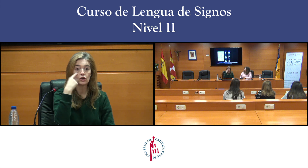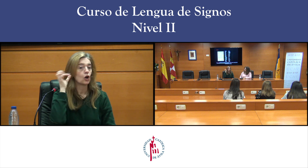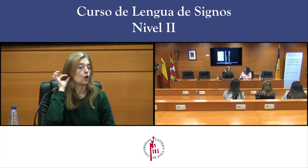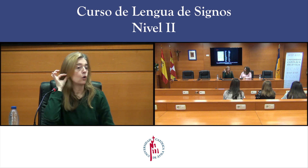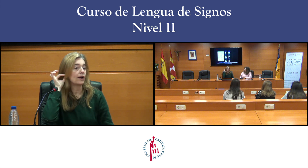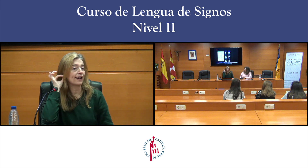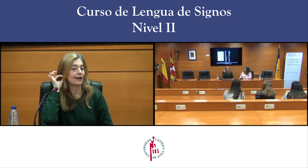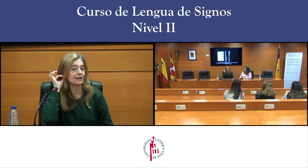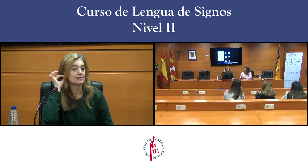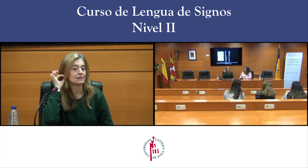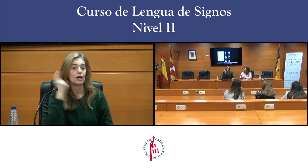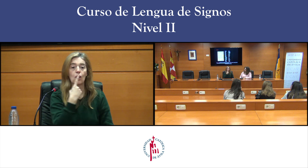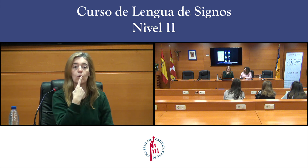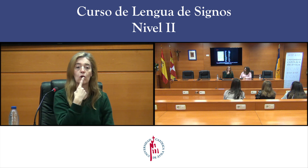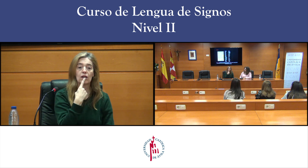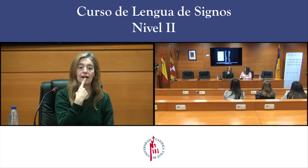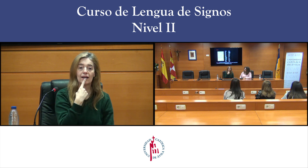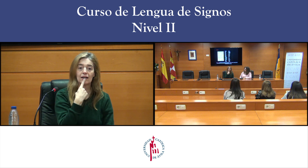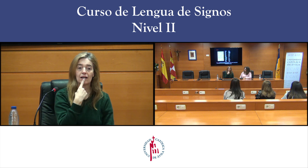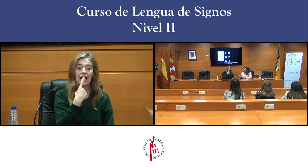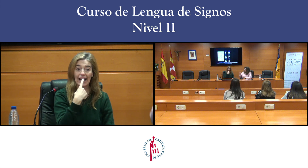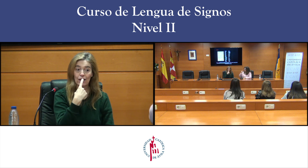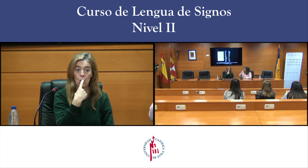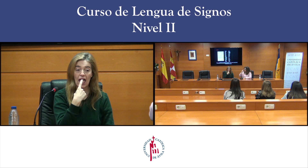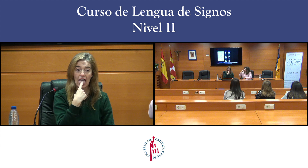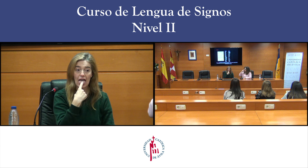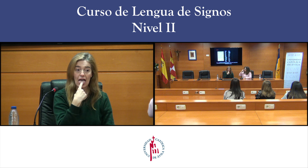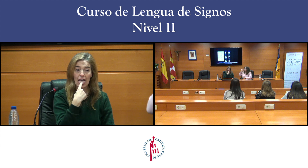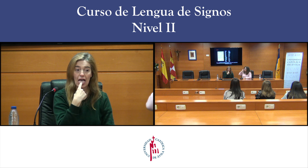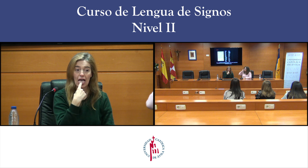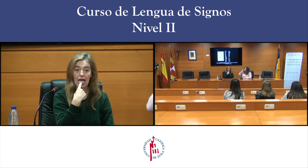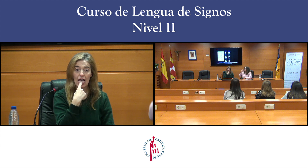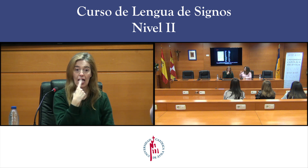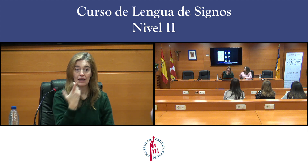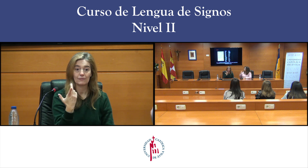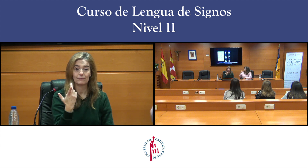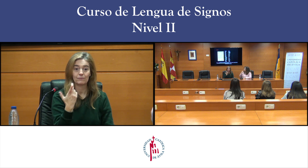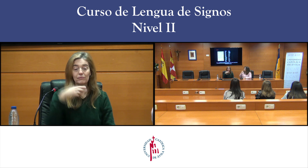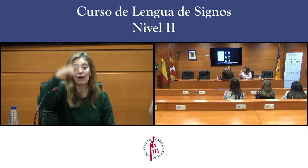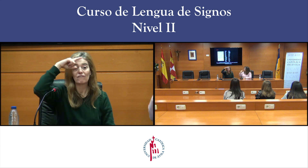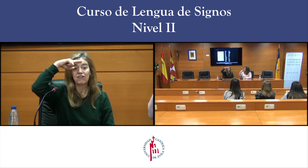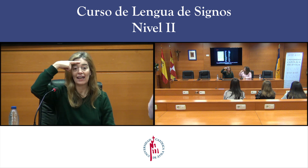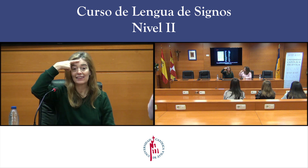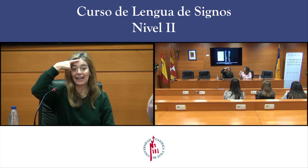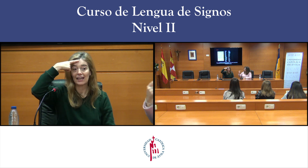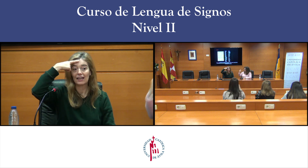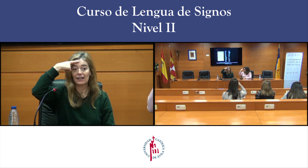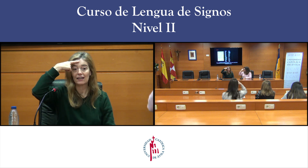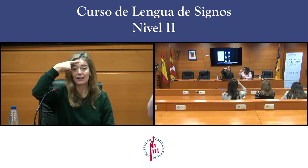para las partes de la cara y el cuerpo es fácil nariz ojos orejas boca lengua frente